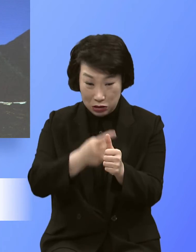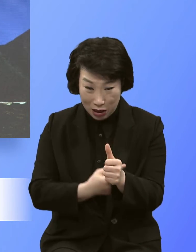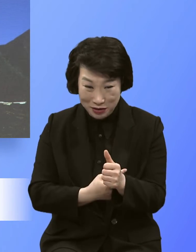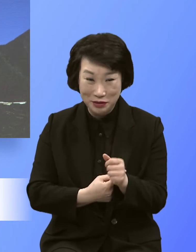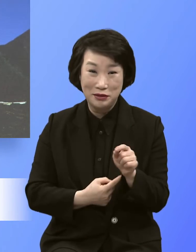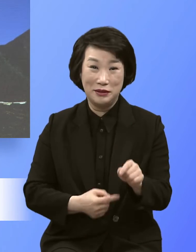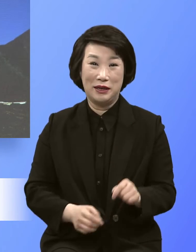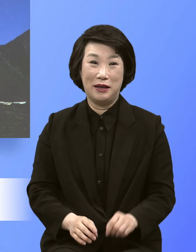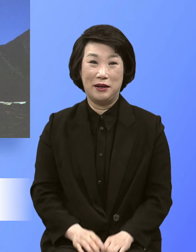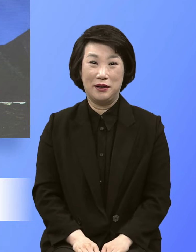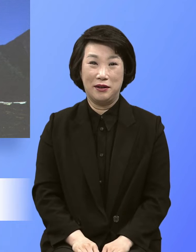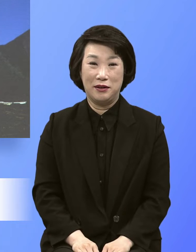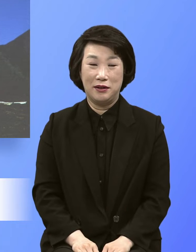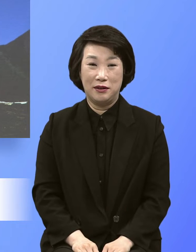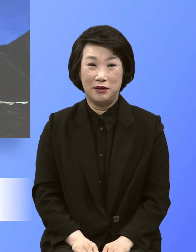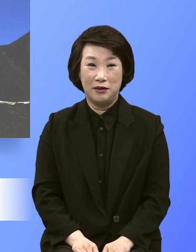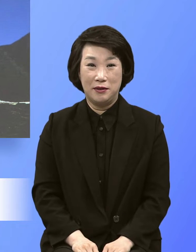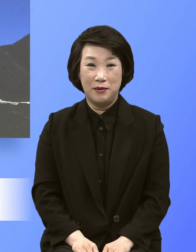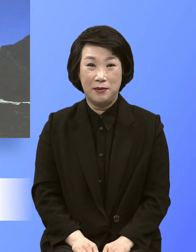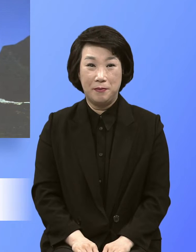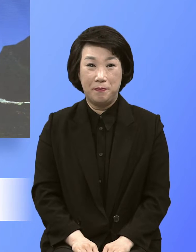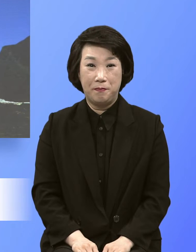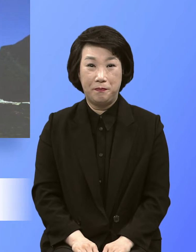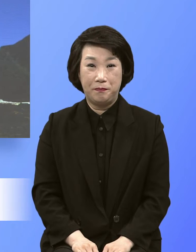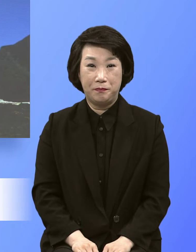말이요. 예.